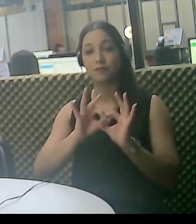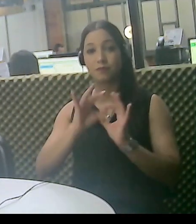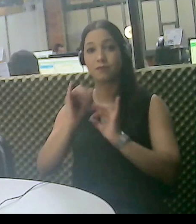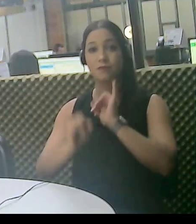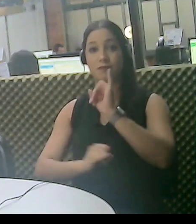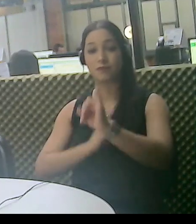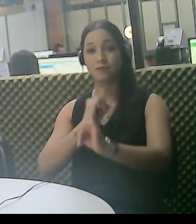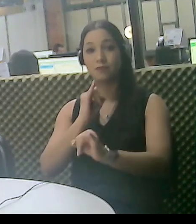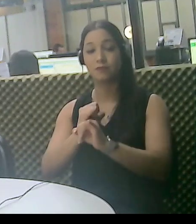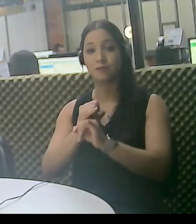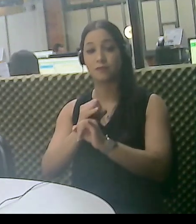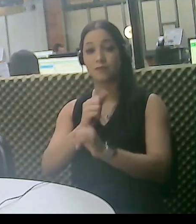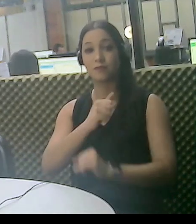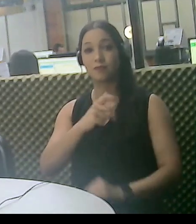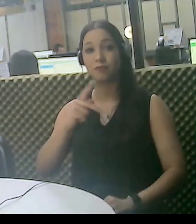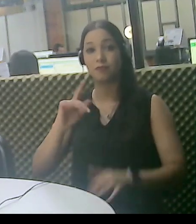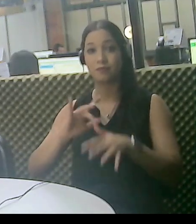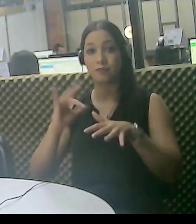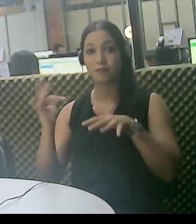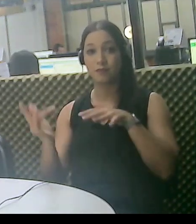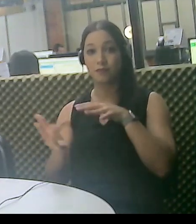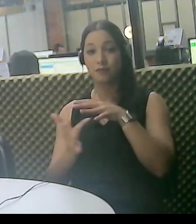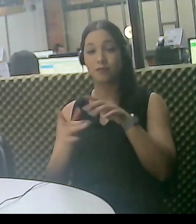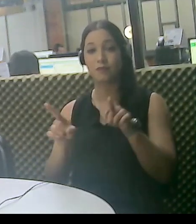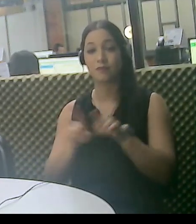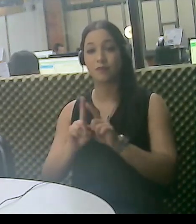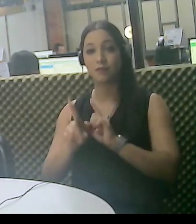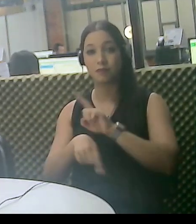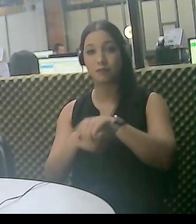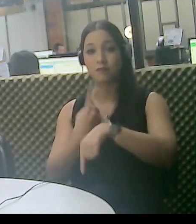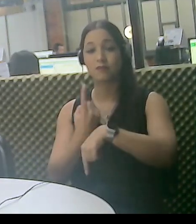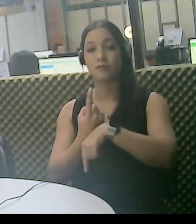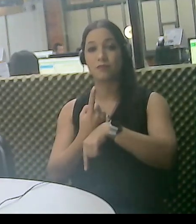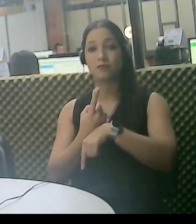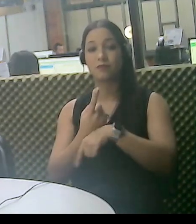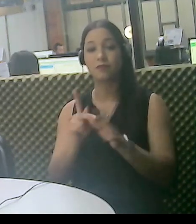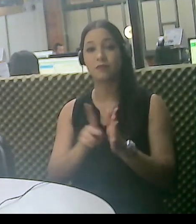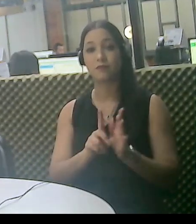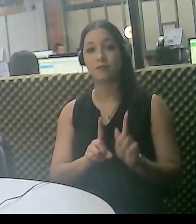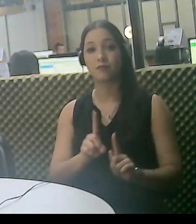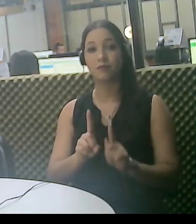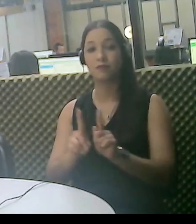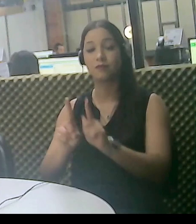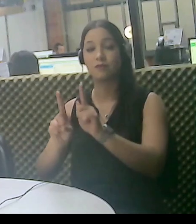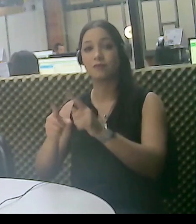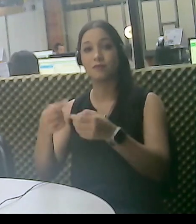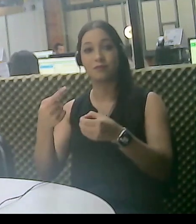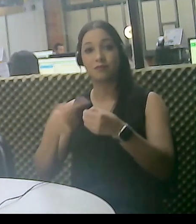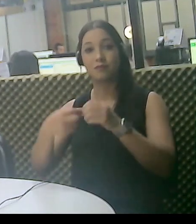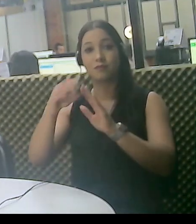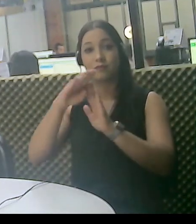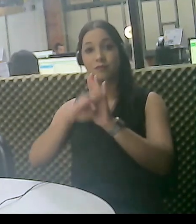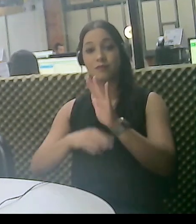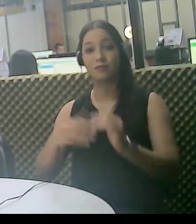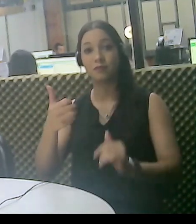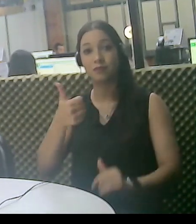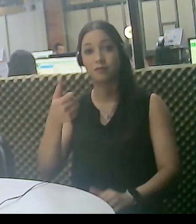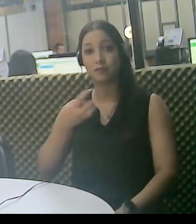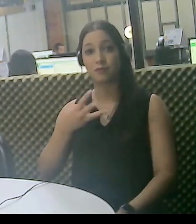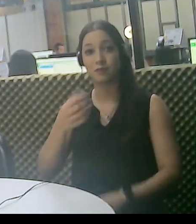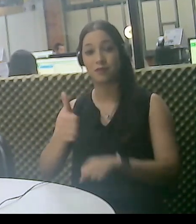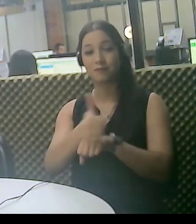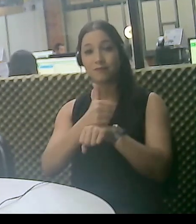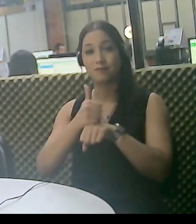plataformas online e redes sociais e o desempenho em indicadores estatísticos. A cidade foi listada como a 13ª entre